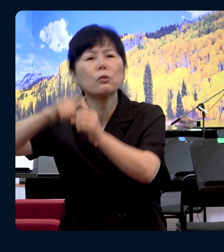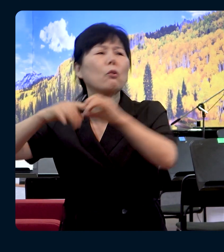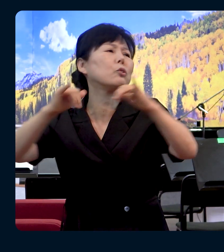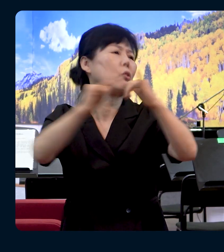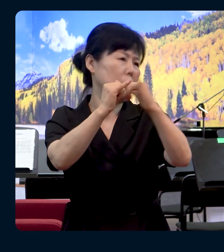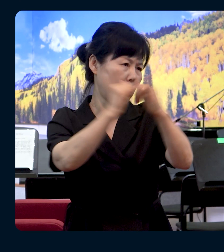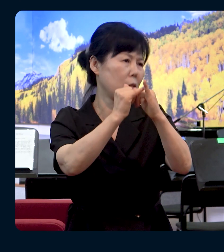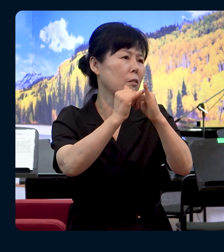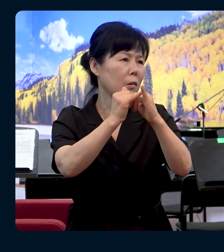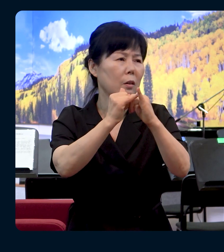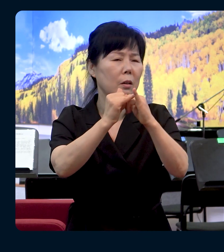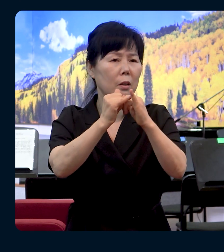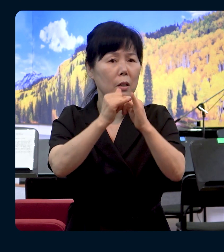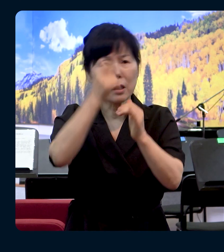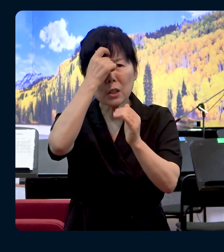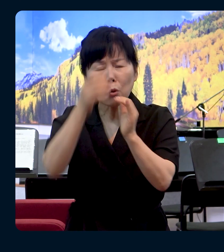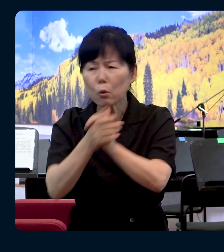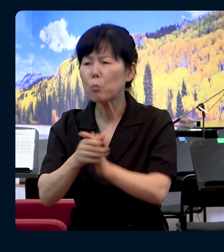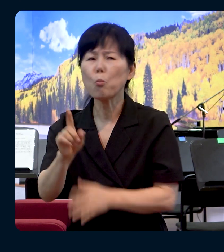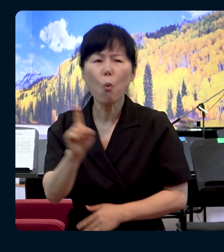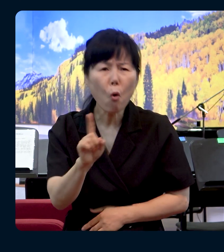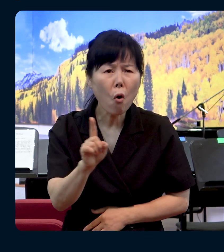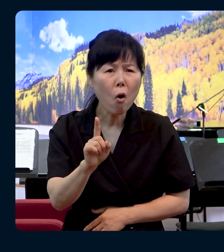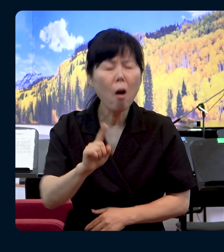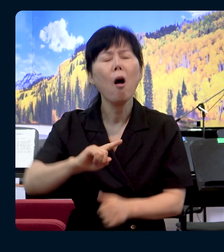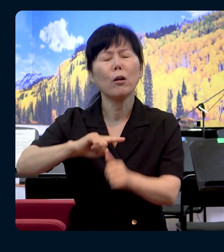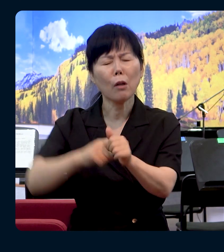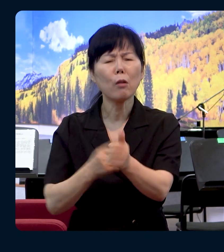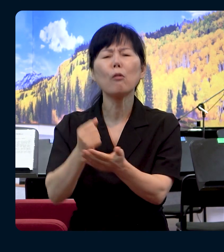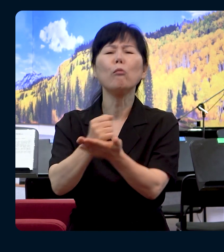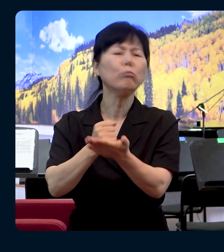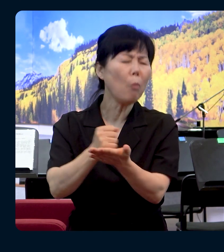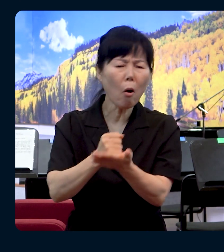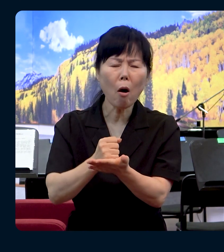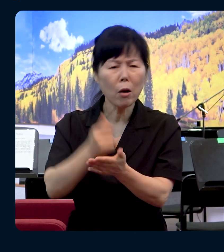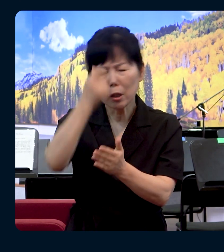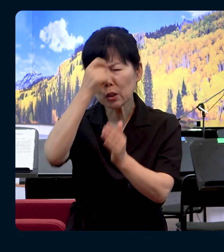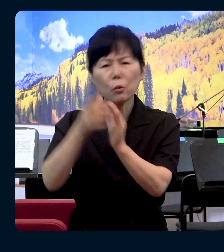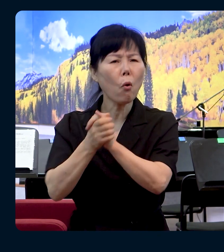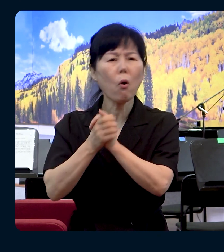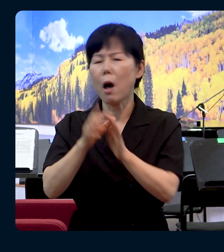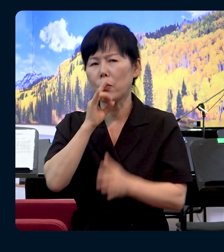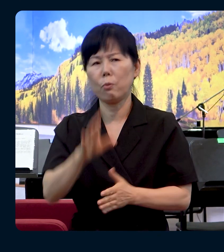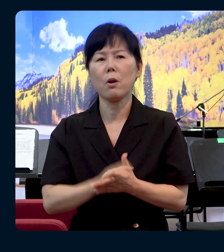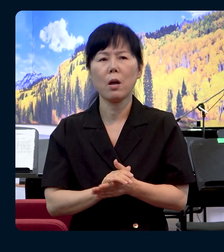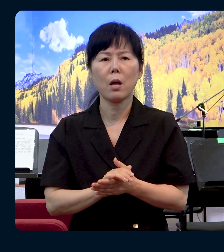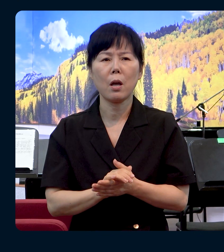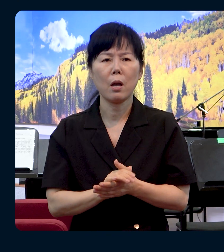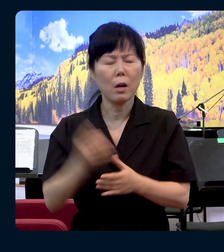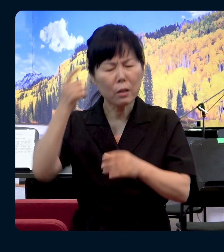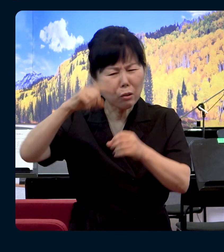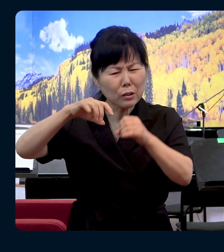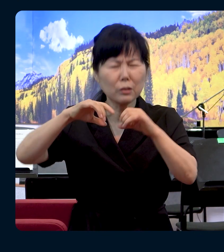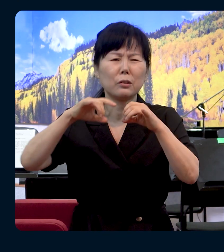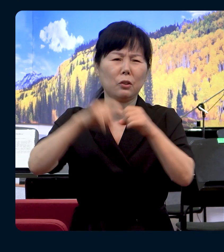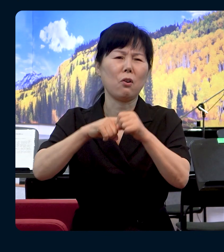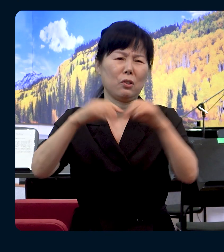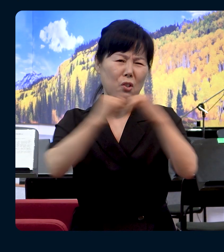이야기죠. 여러분, 기도는요 그냥 자연스럽게 될 수가 없어요. 그게 기도라면요 치열한 싸움을 할 수밖에